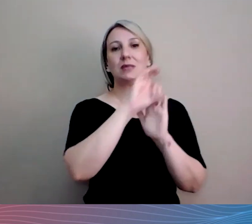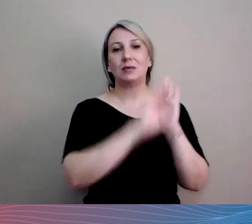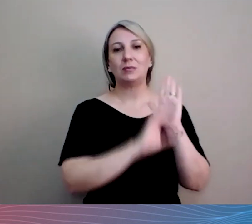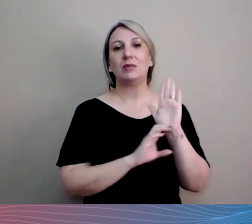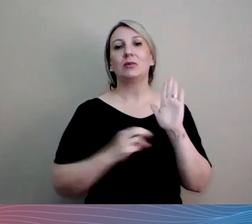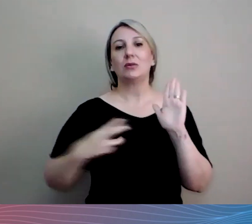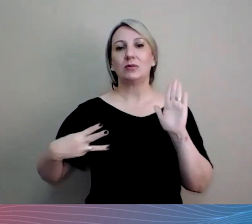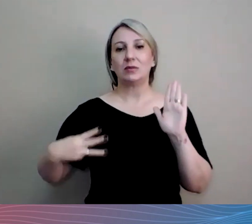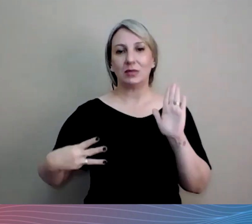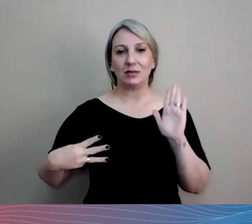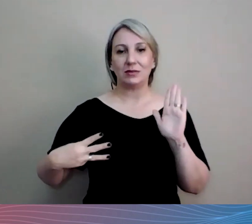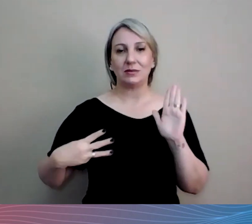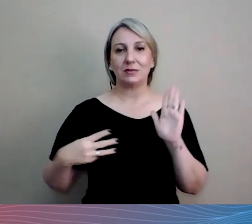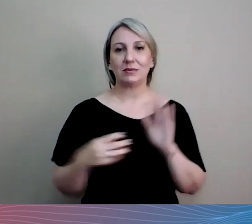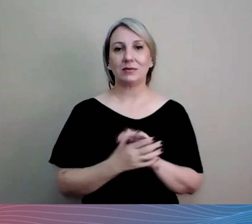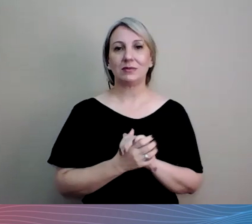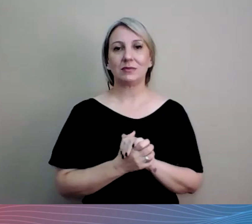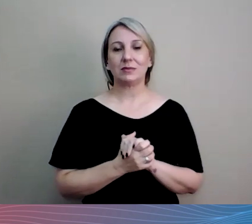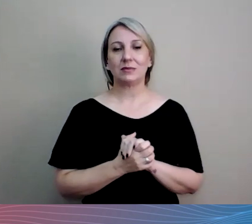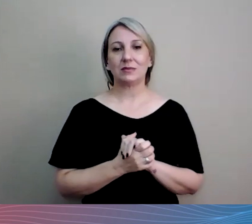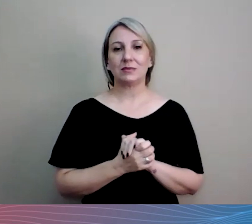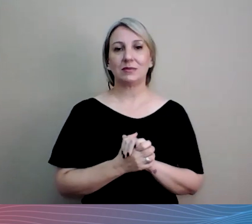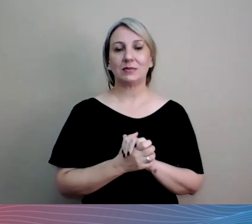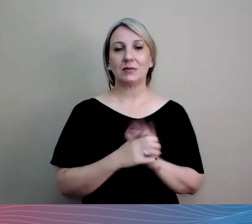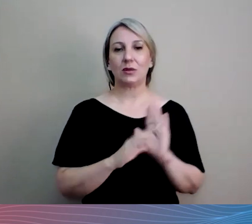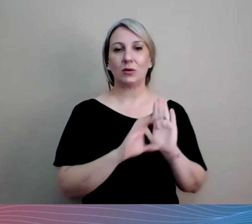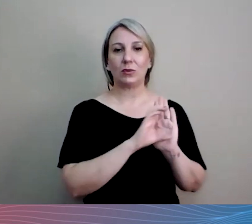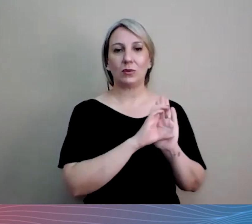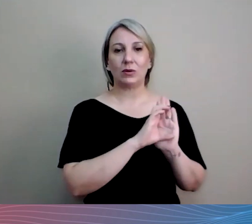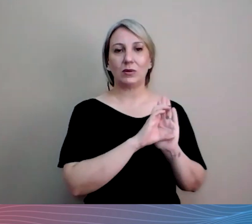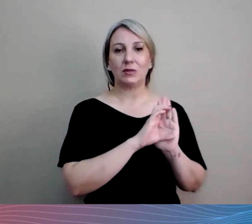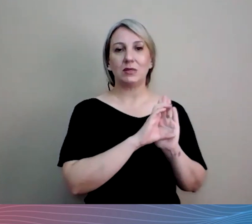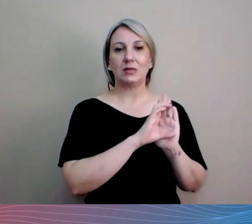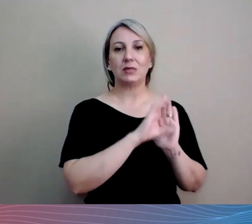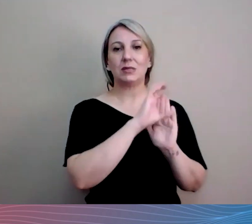Senhor Jesus, Colossenses 3, né?